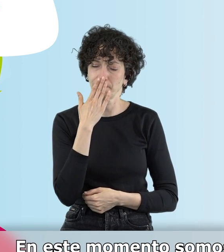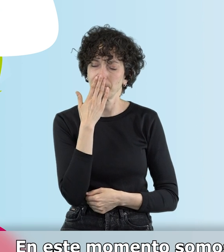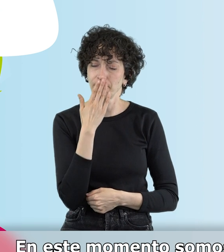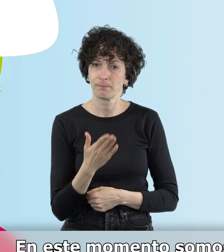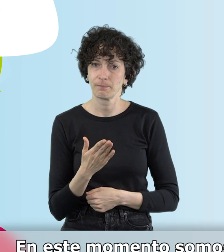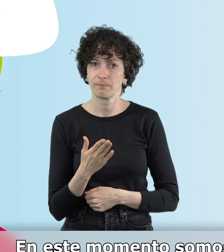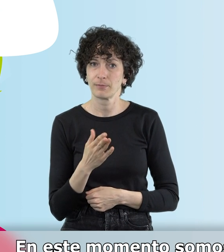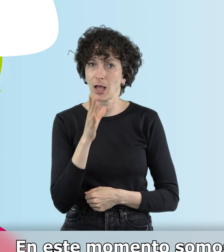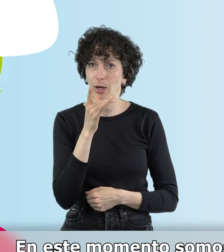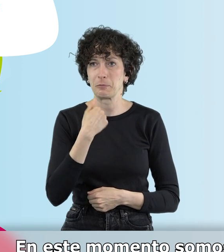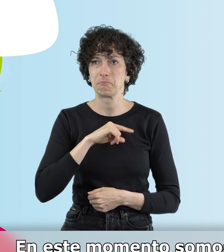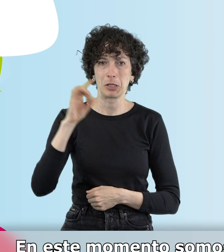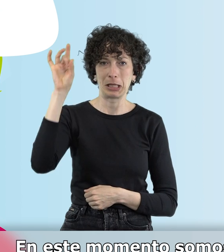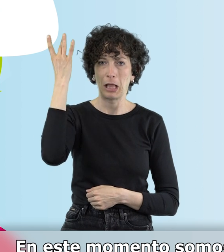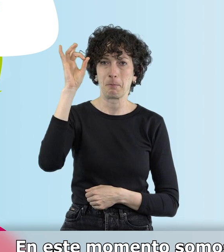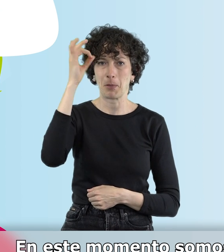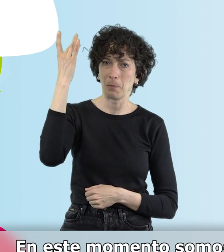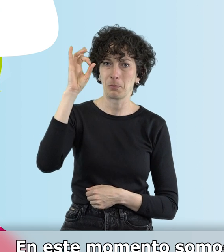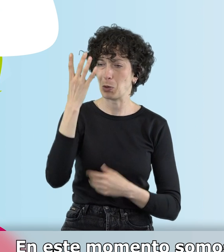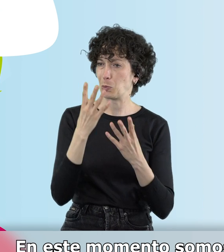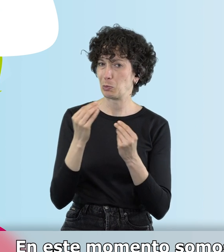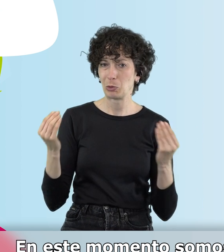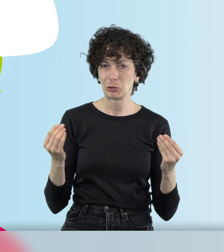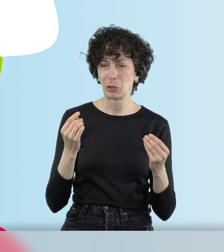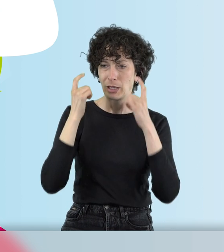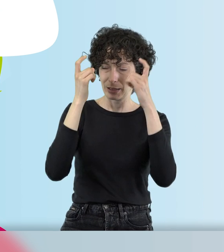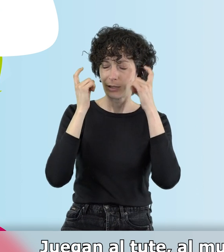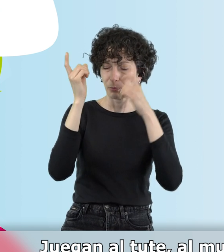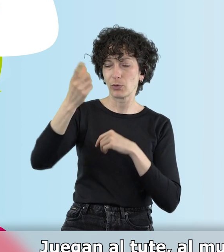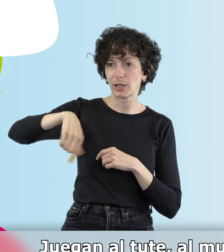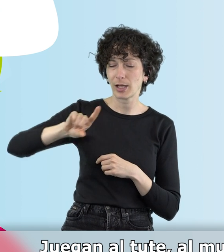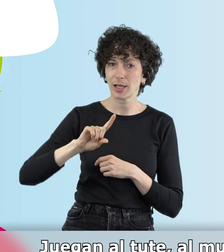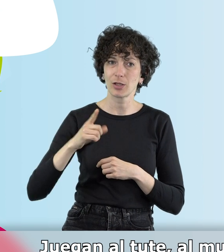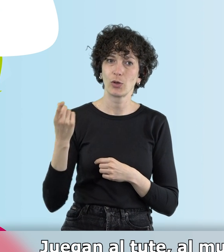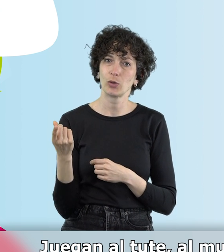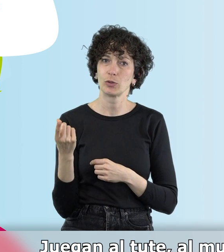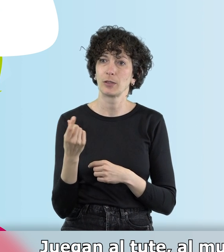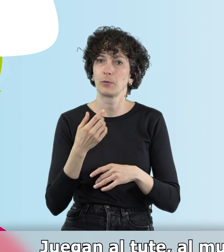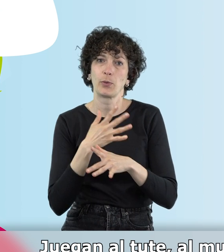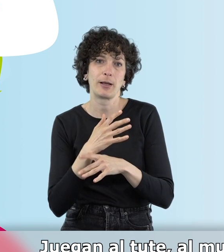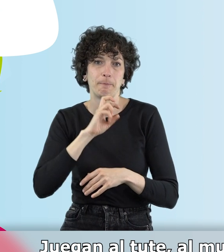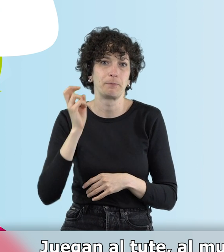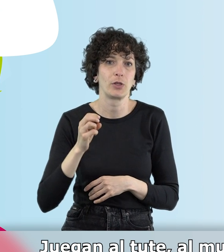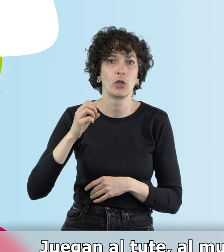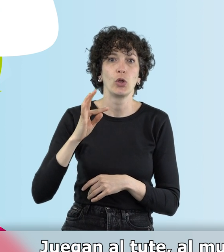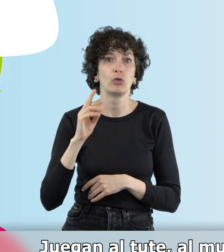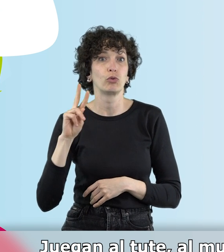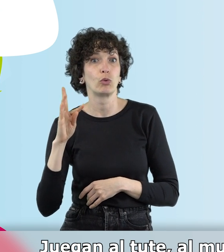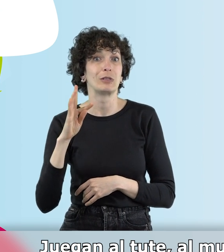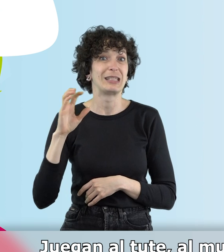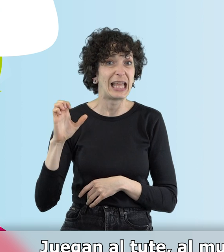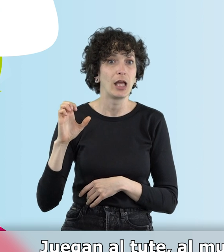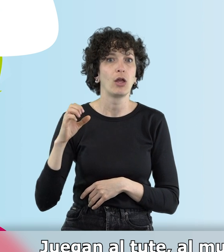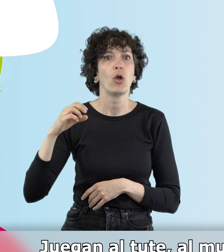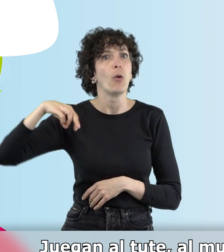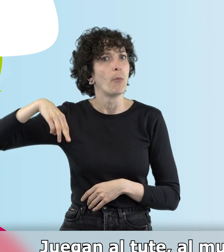que somos, en este momento somos muy creativos. E intentamos que ellos tengan un partido, jueguen al tute, al mus, a la